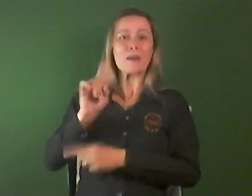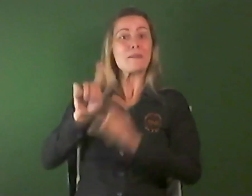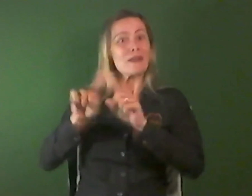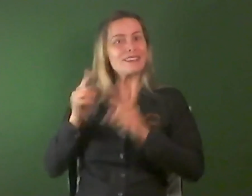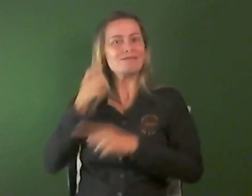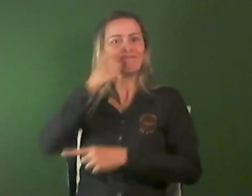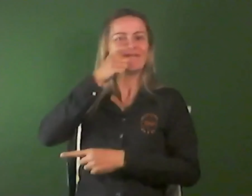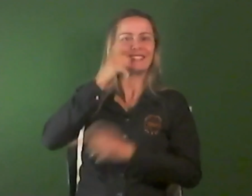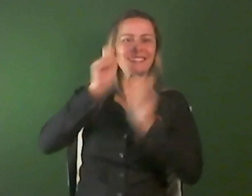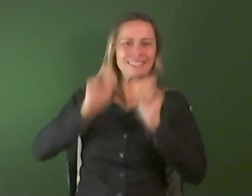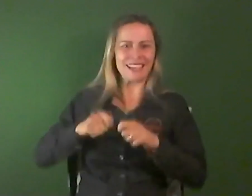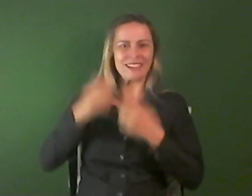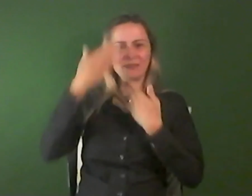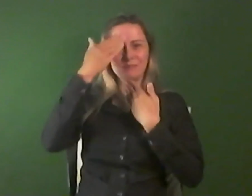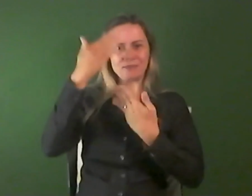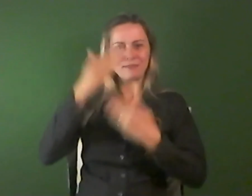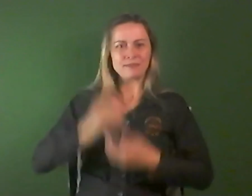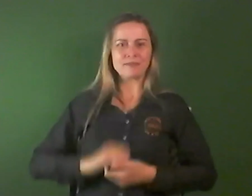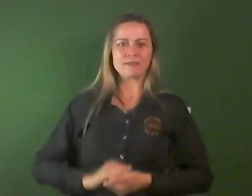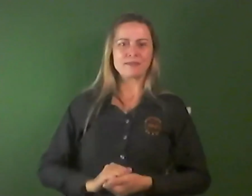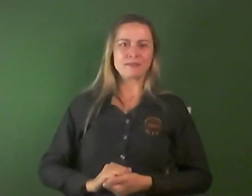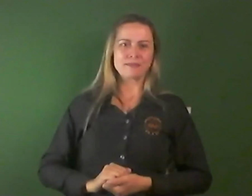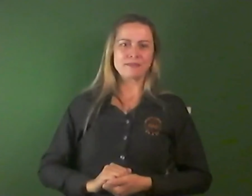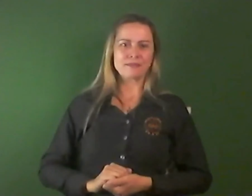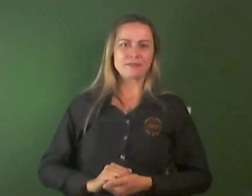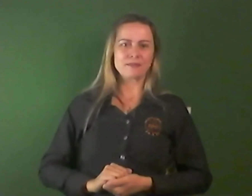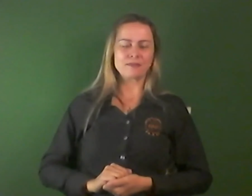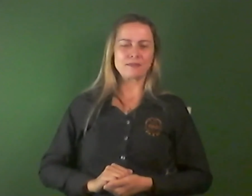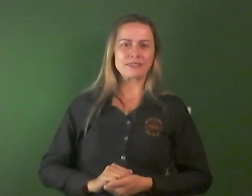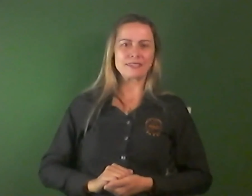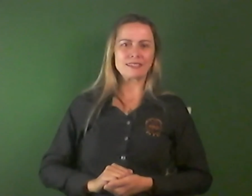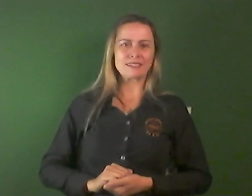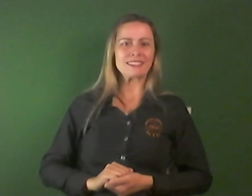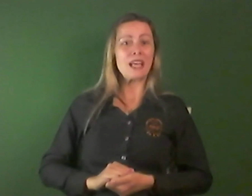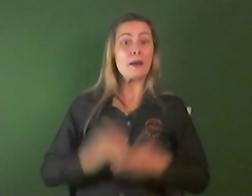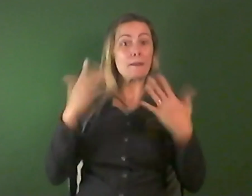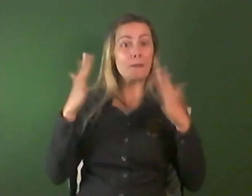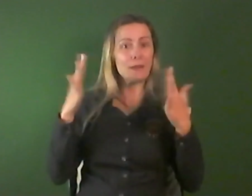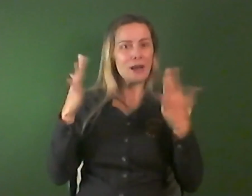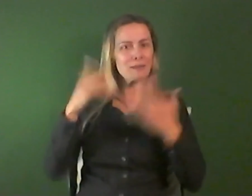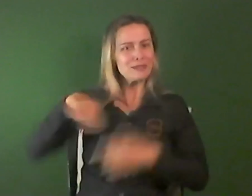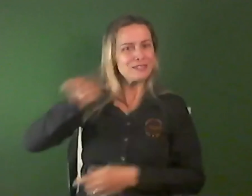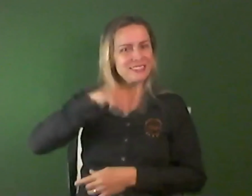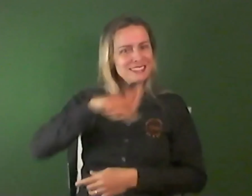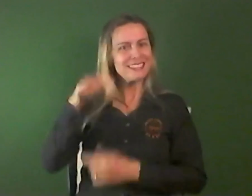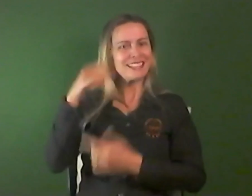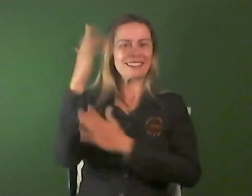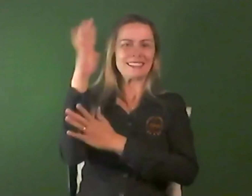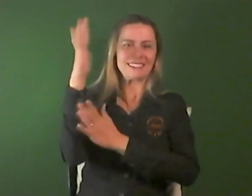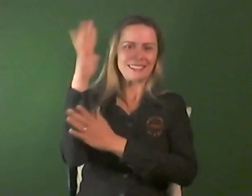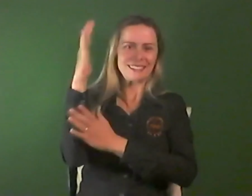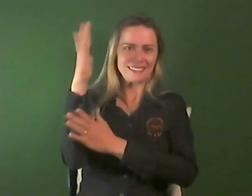Muito obrigada. Palmas para Marcelo. Muito obrigado a todos.